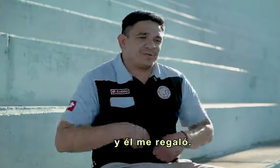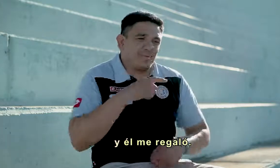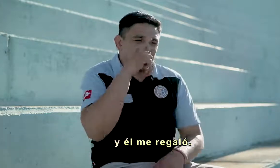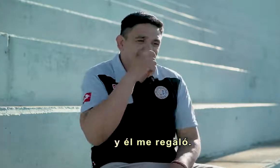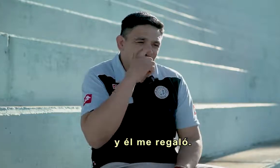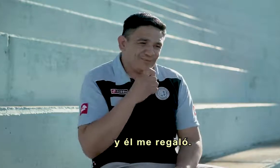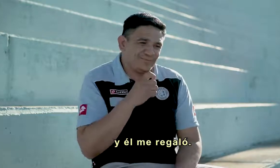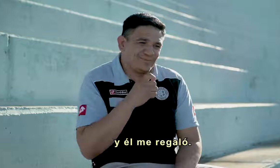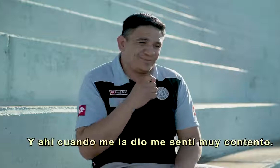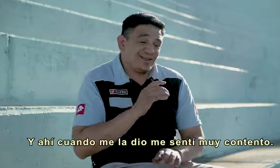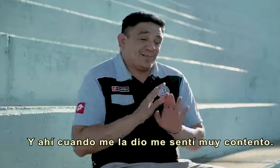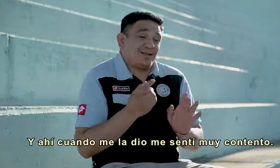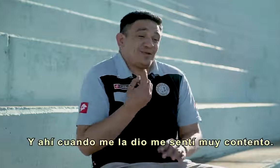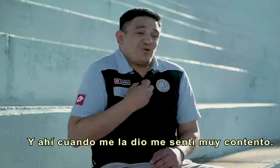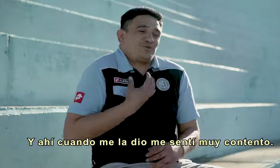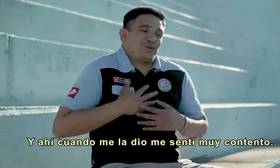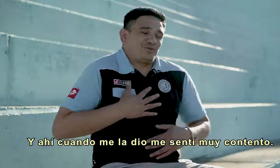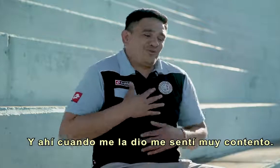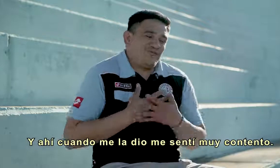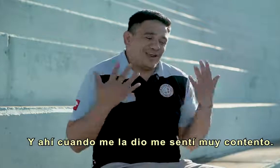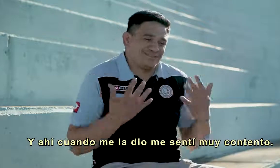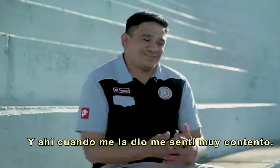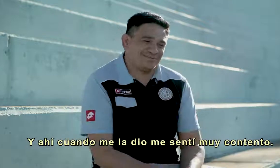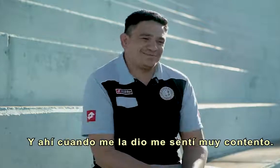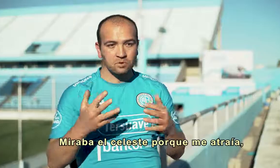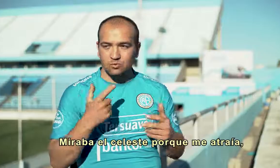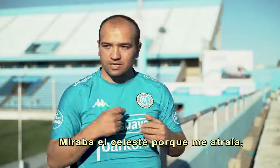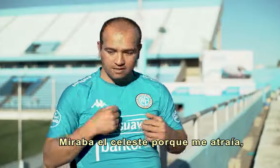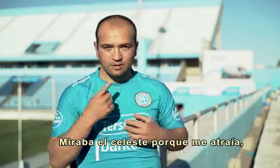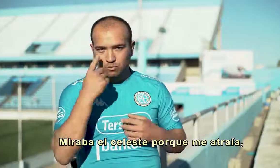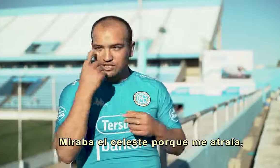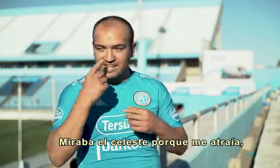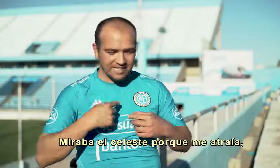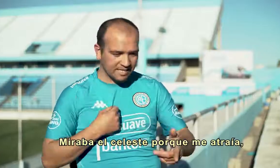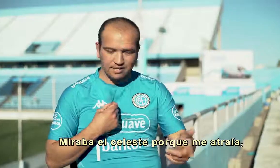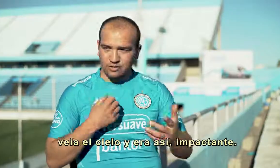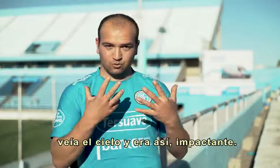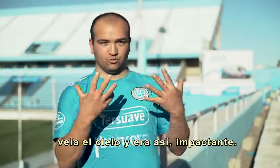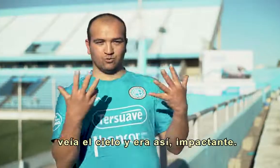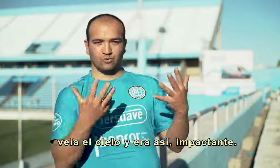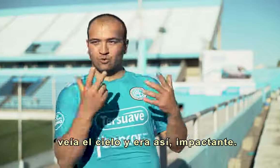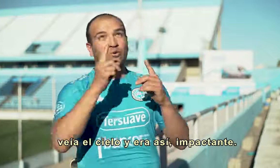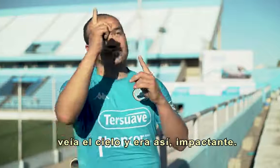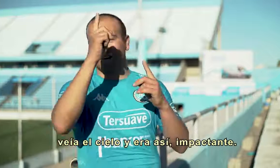regaló. Y ahí cuando me lo dio, me sentí muy contento. Miraba el celeste porque me atraía, veía el cielo y era